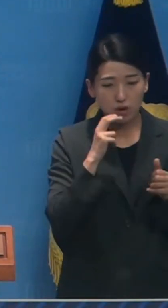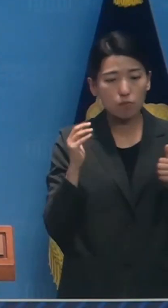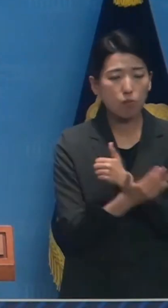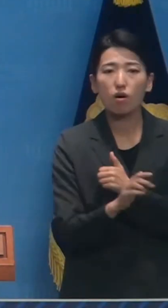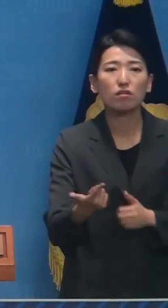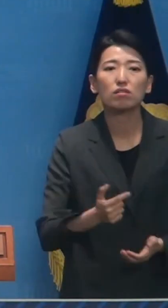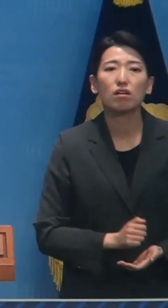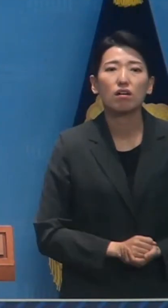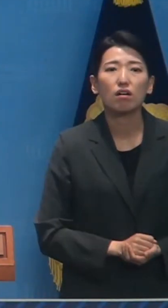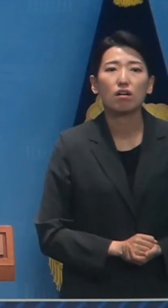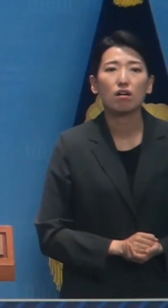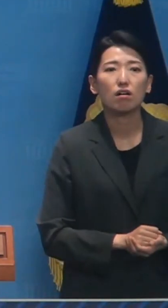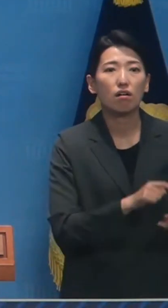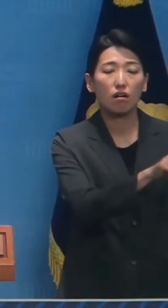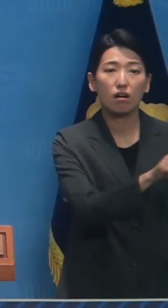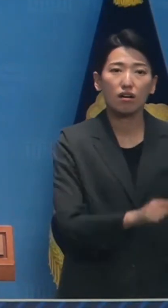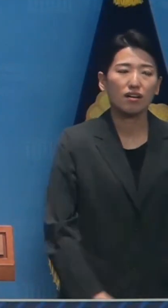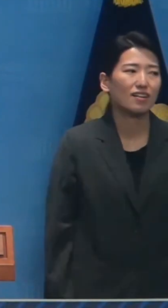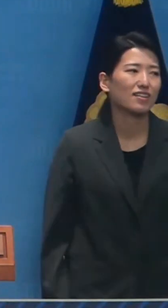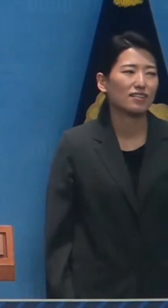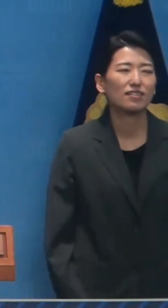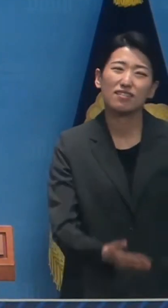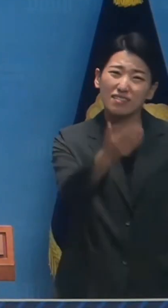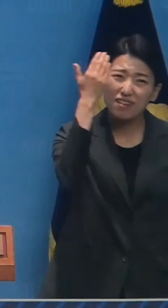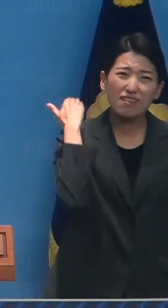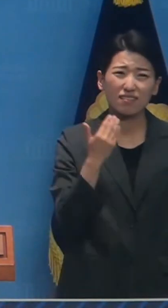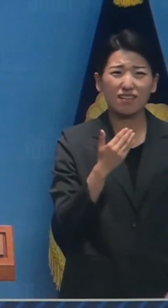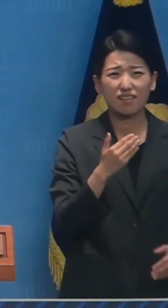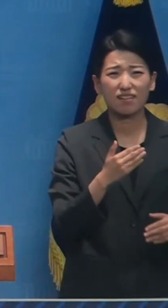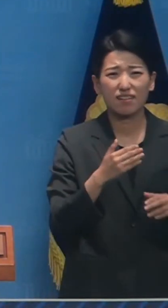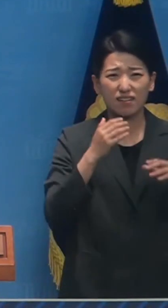시설 고아 피해가 과거 일이라고요? 아닙니다.